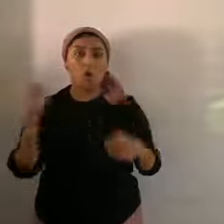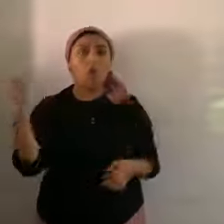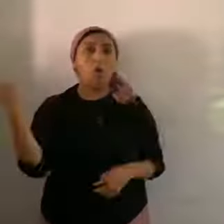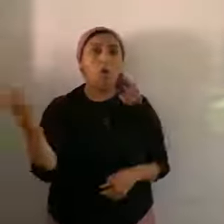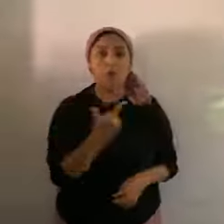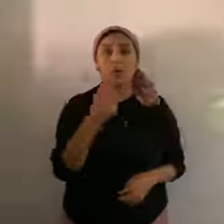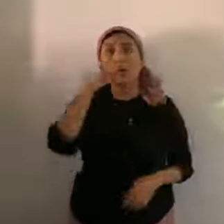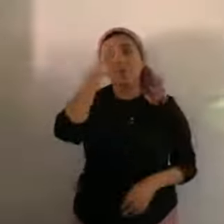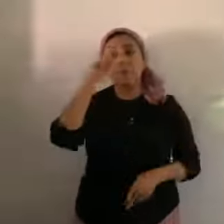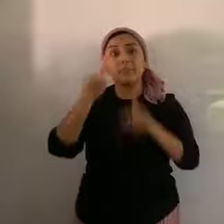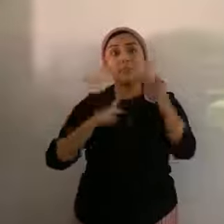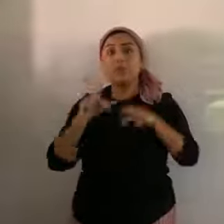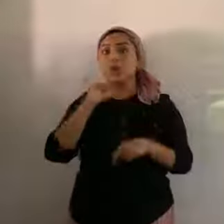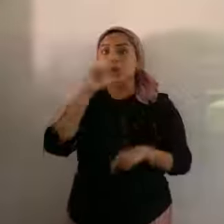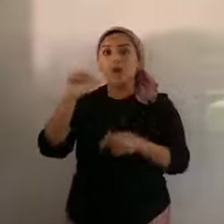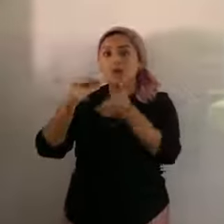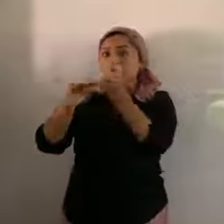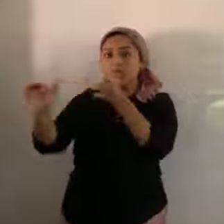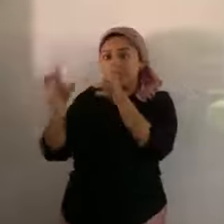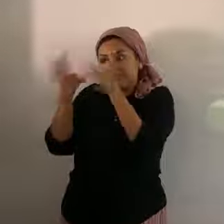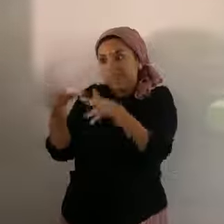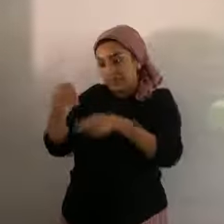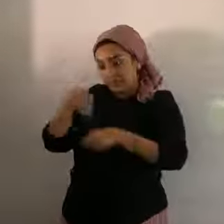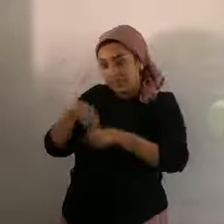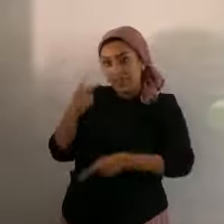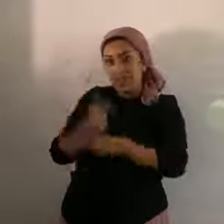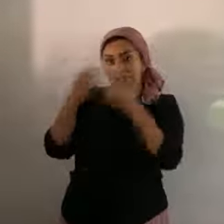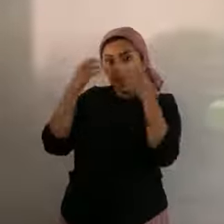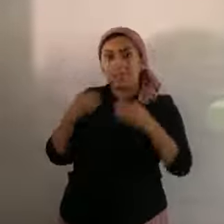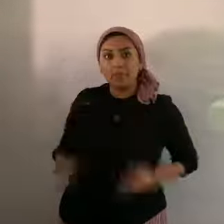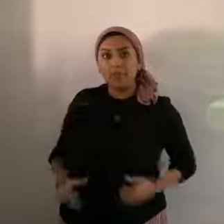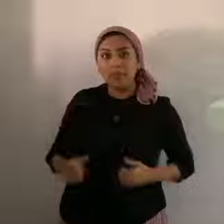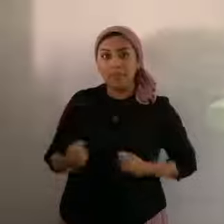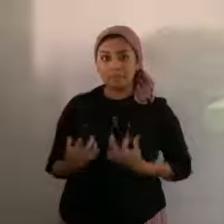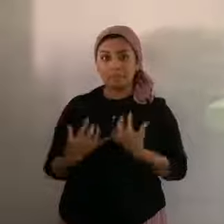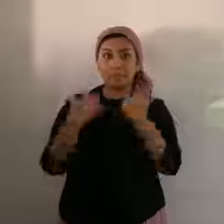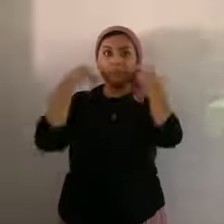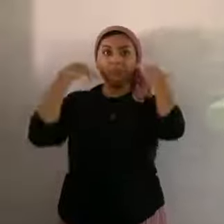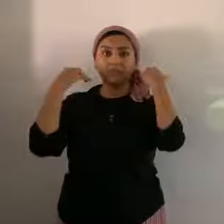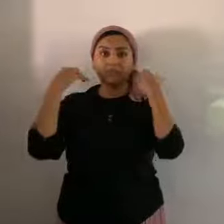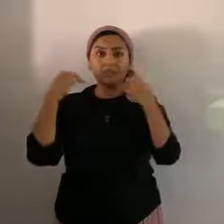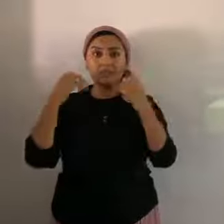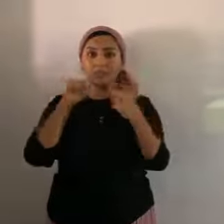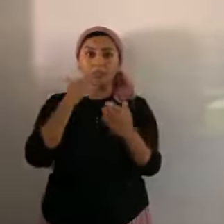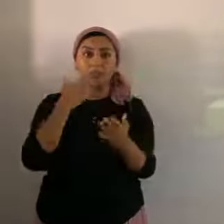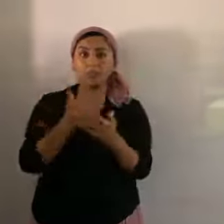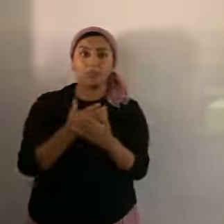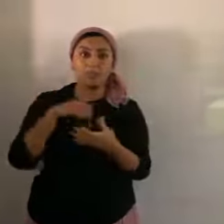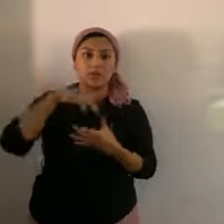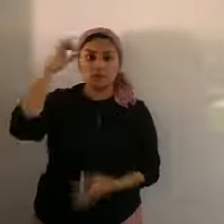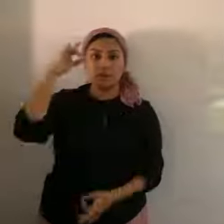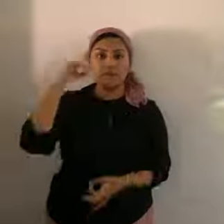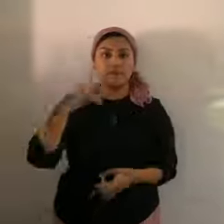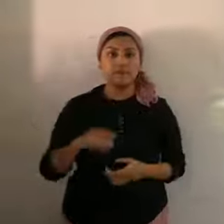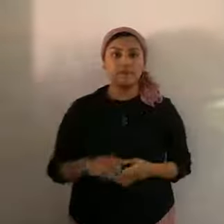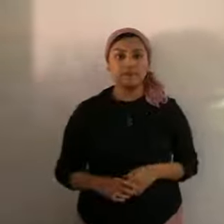por rechazo, por no, mil cosas, aumenta el cortisol, todo se refleja lo que hay en el alma, al